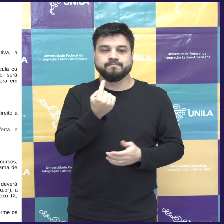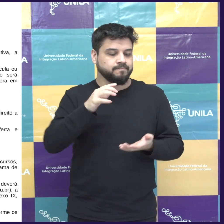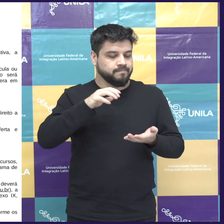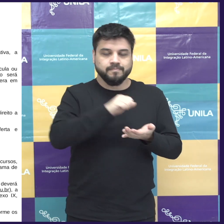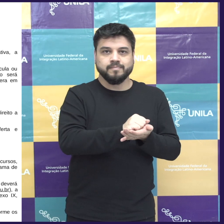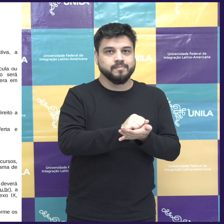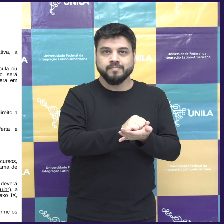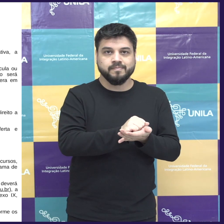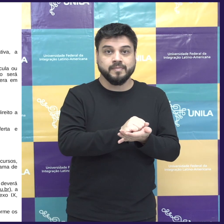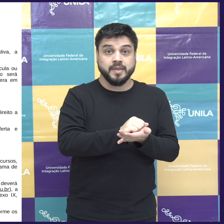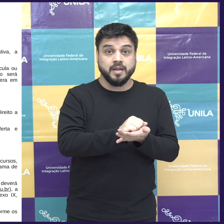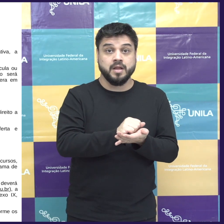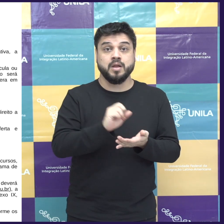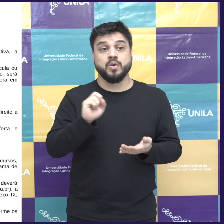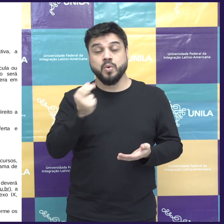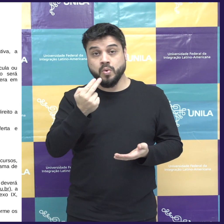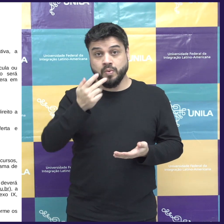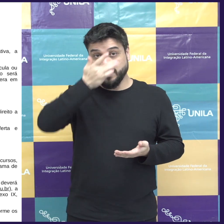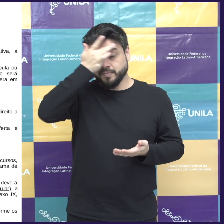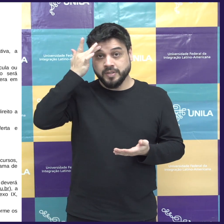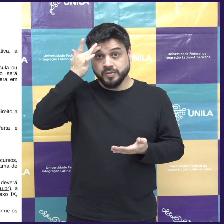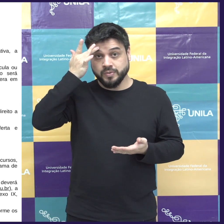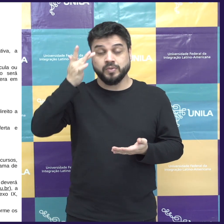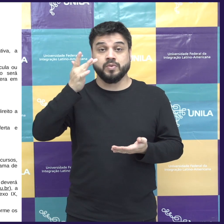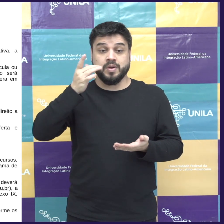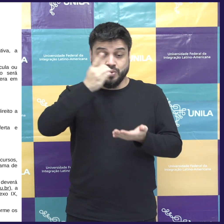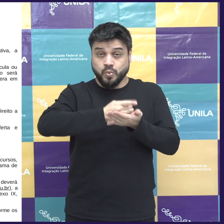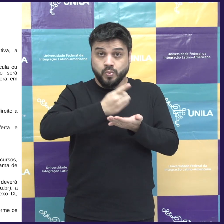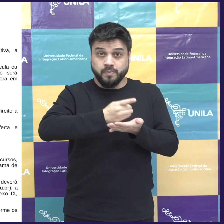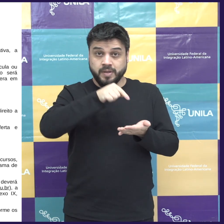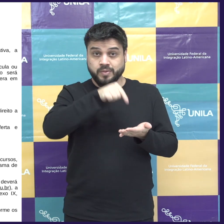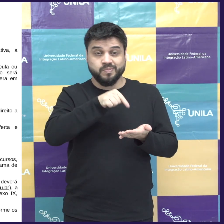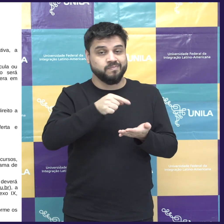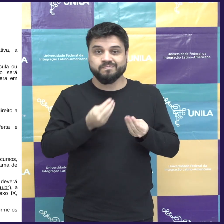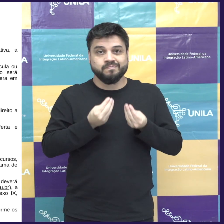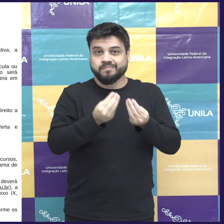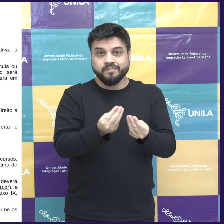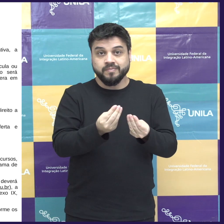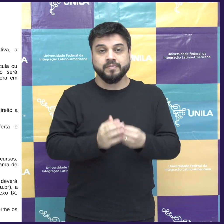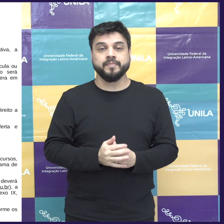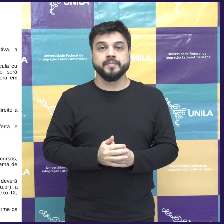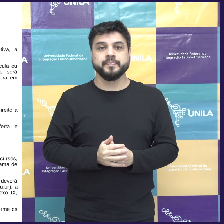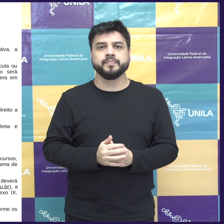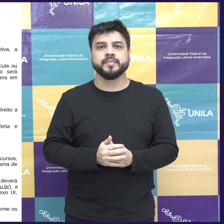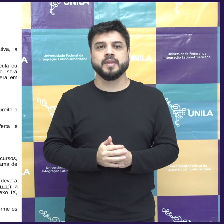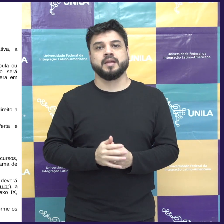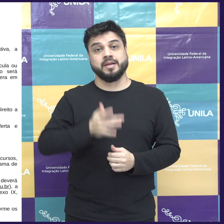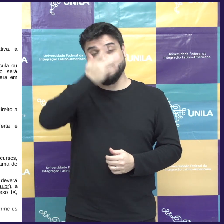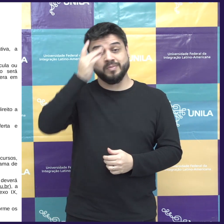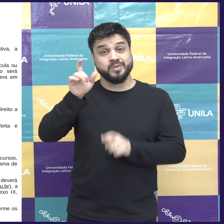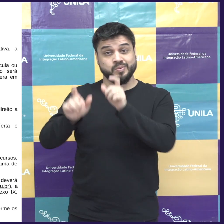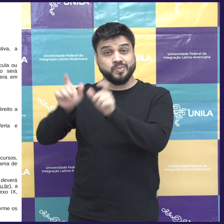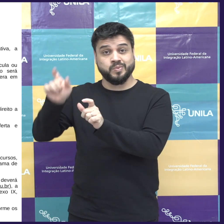matrícula ou caso os documentos obrigatórios não sejam apresentados, o mesmo